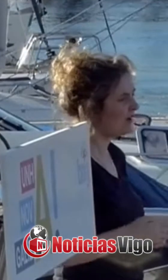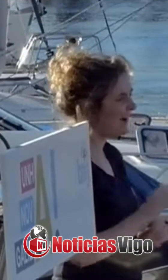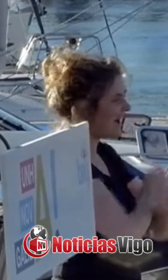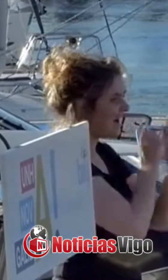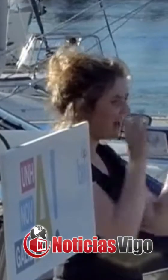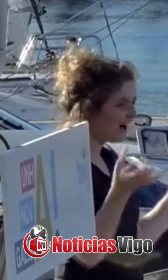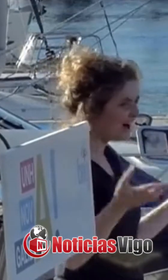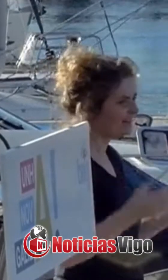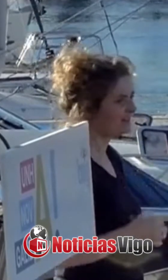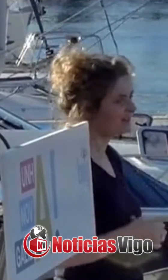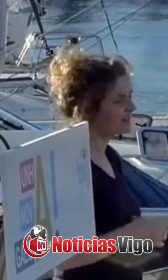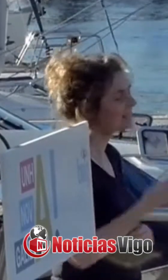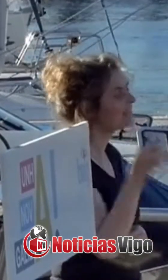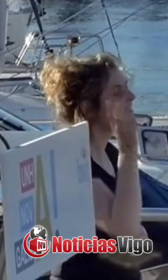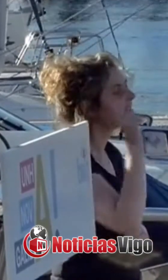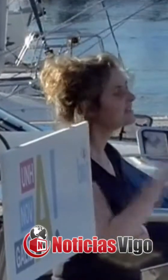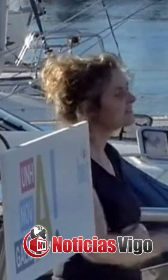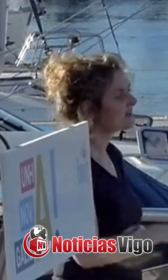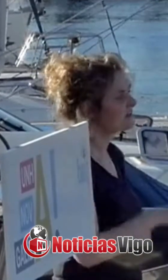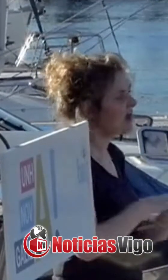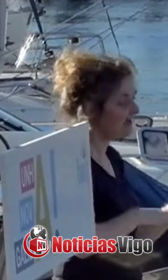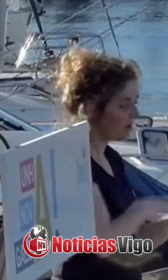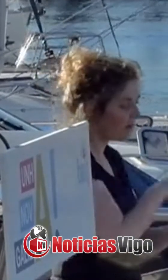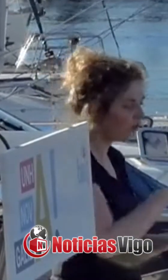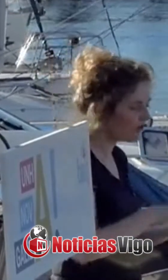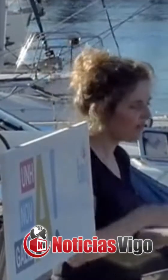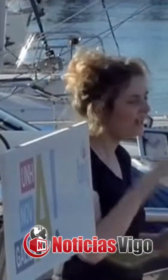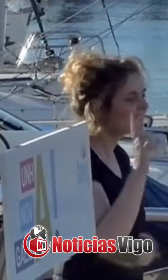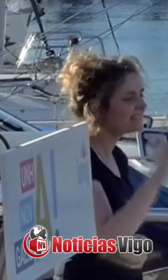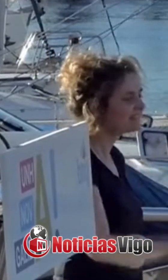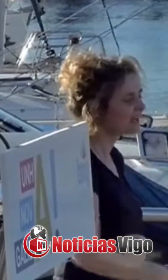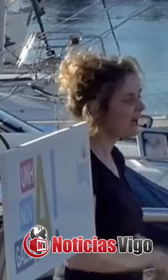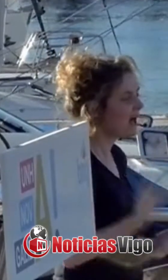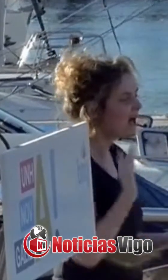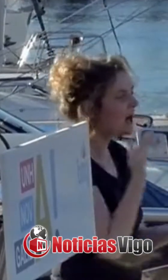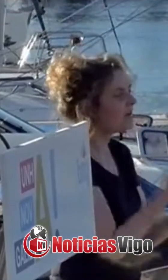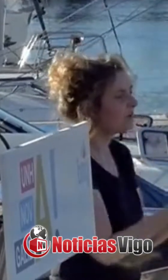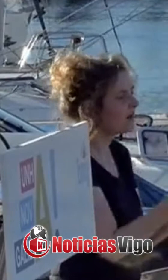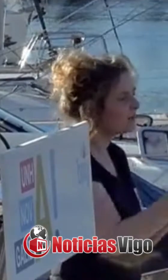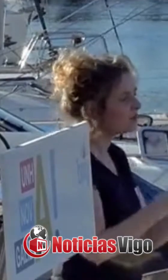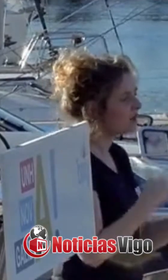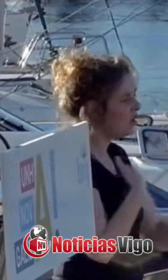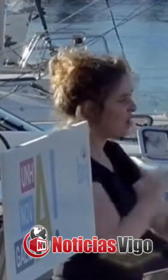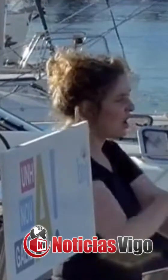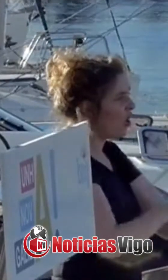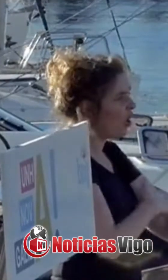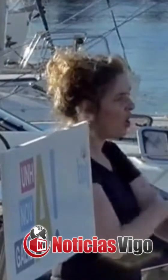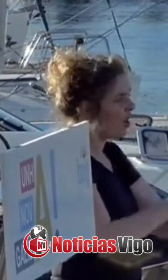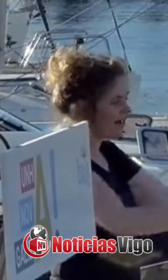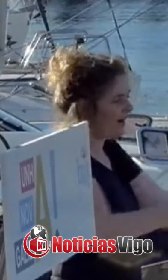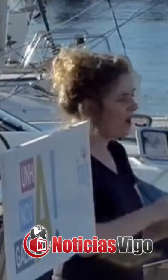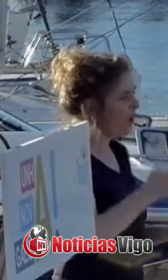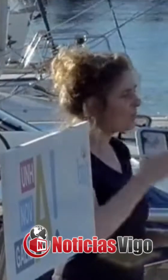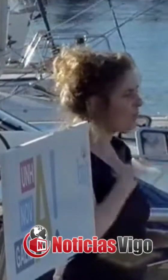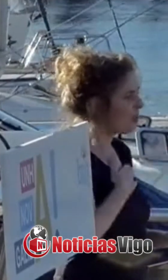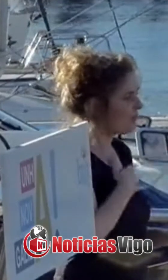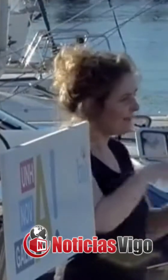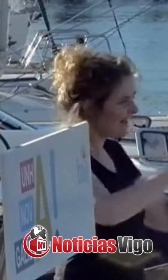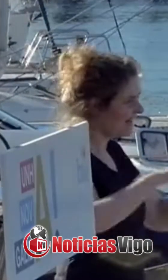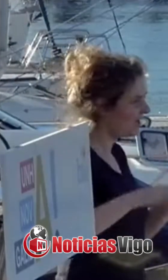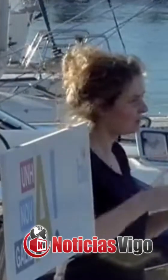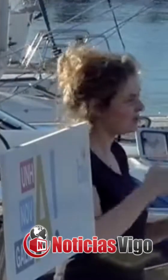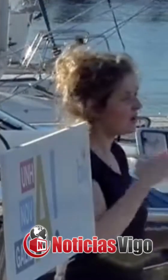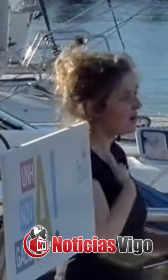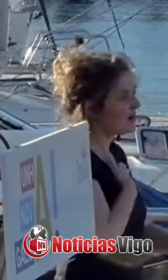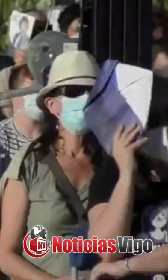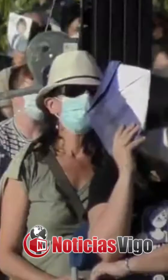ben clara, mas tamén ben revolucionaria. A proposta do BNG é que gobernemos nós a nosa terra.